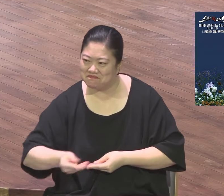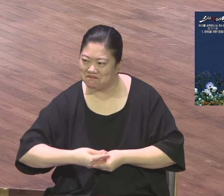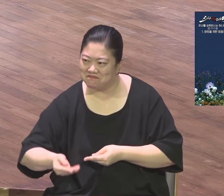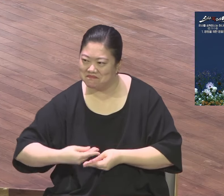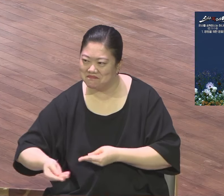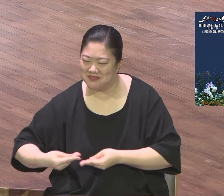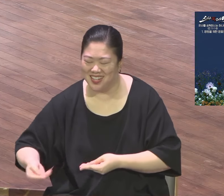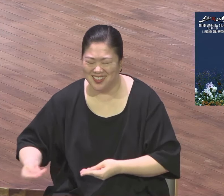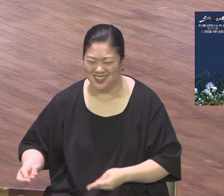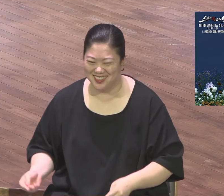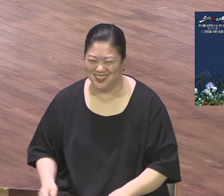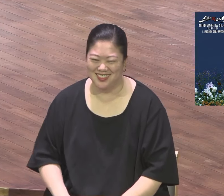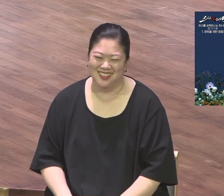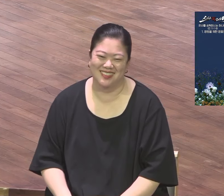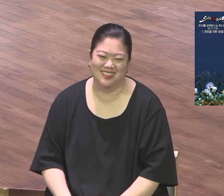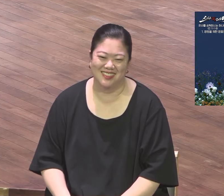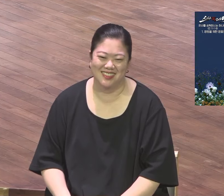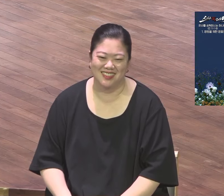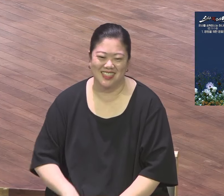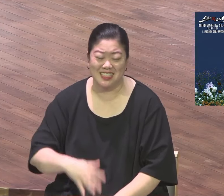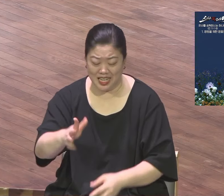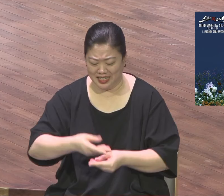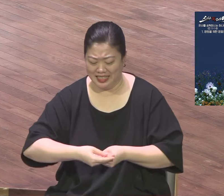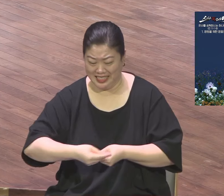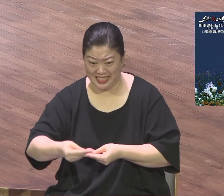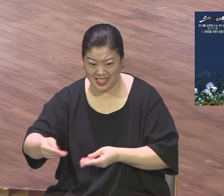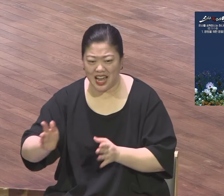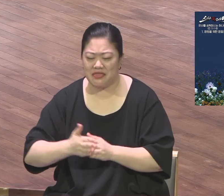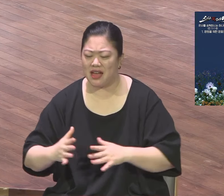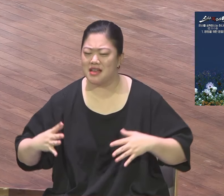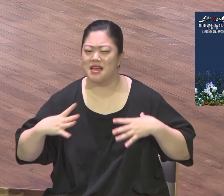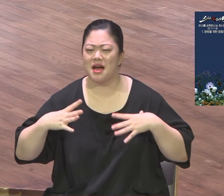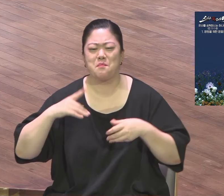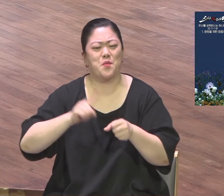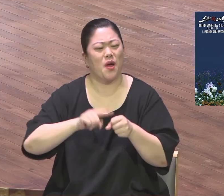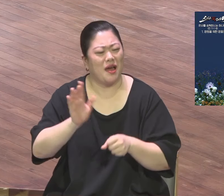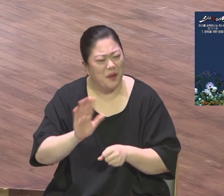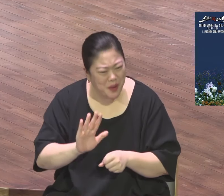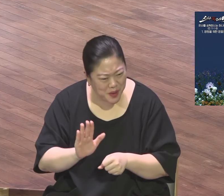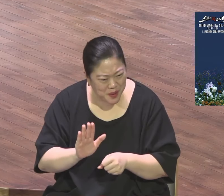죽이는 거지. 영적으로 말이야. 어? 영적으로